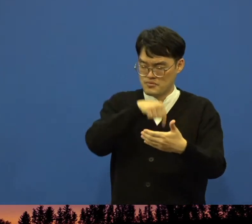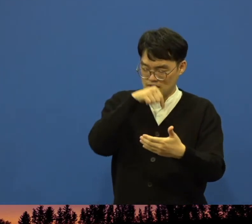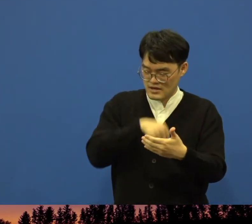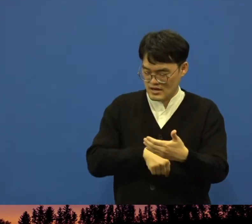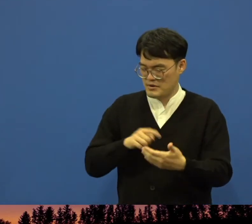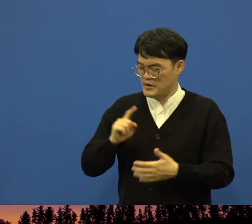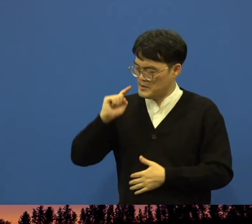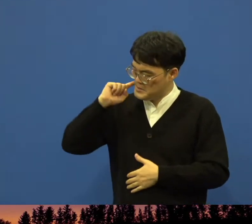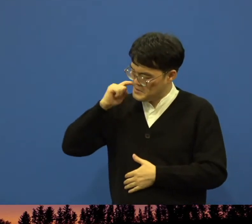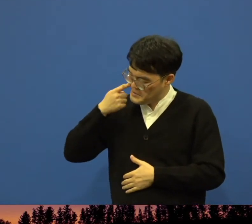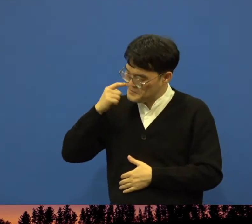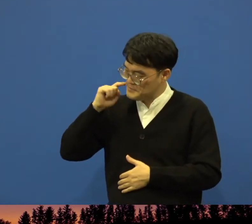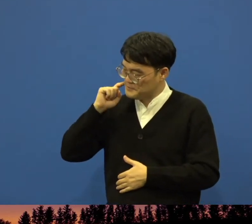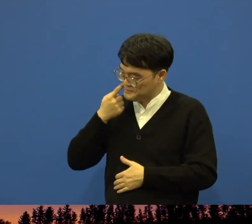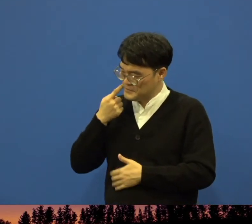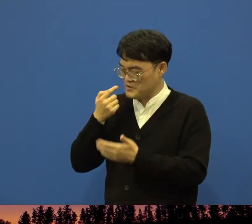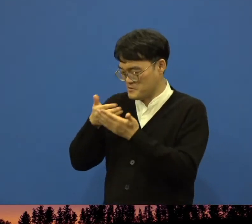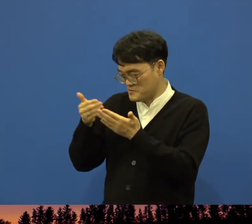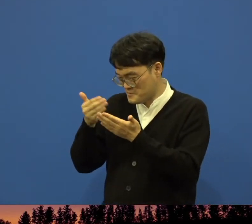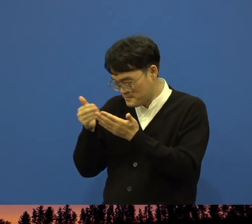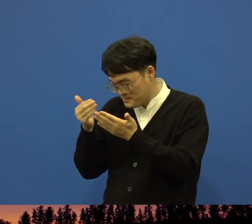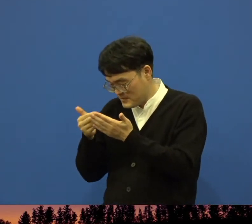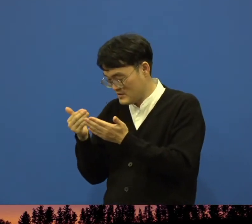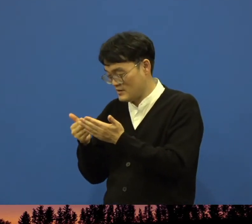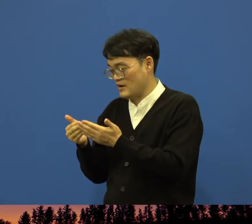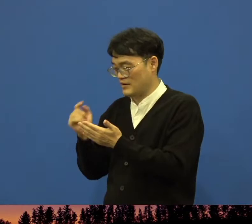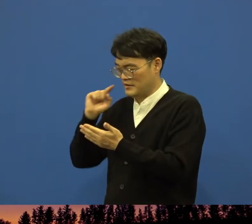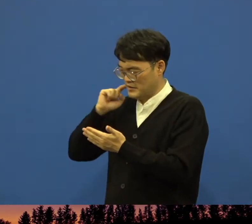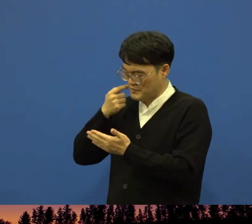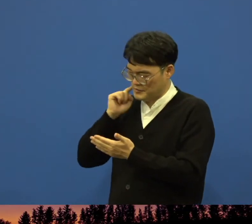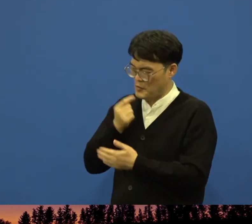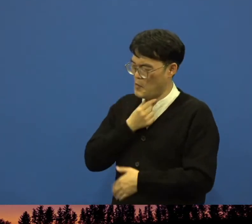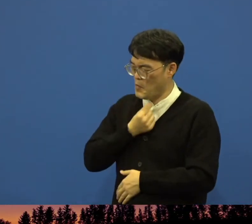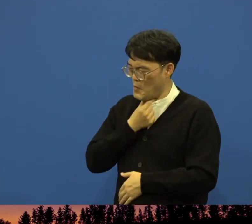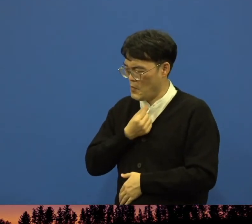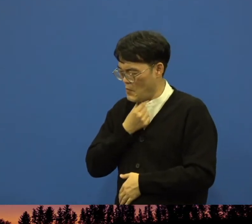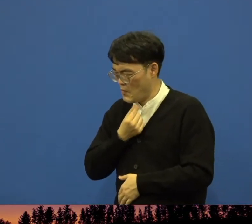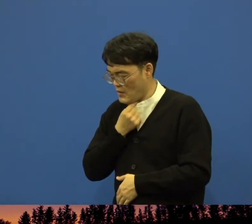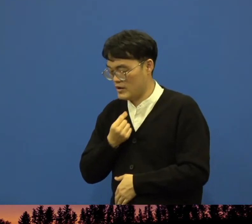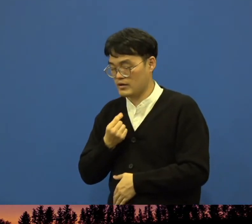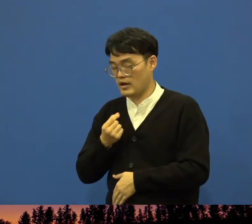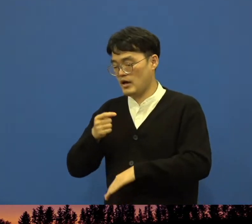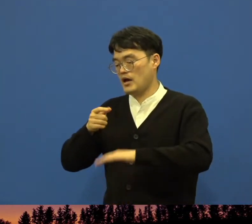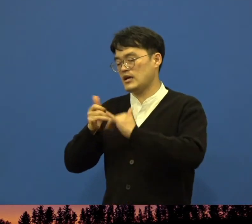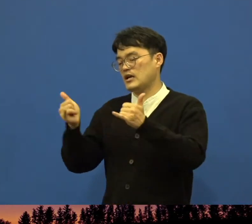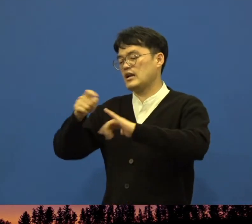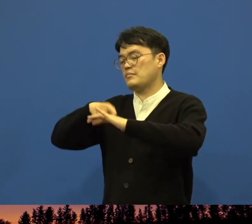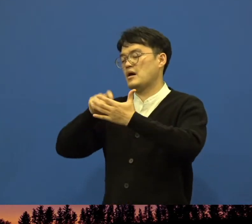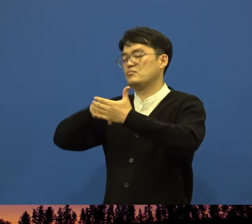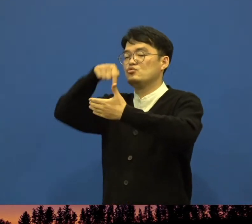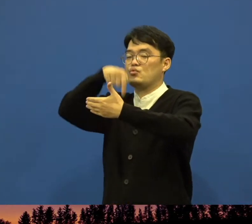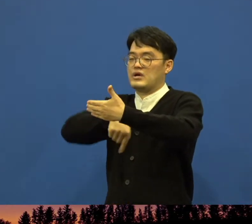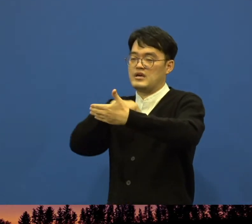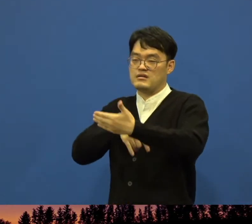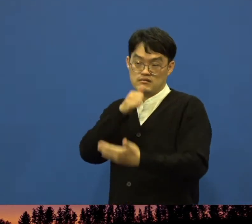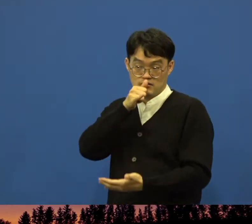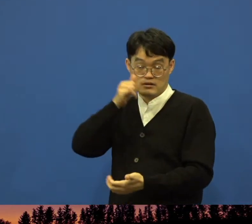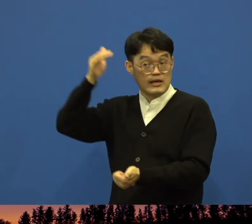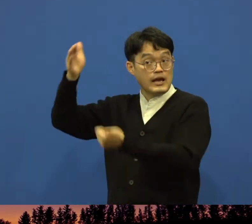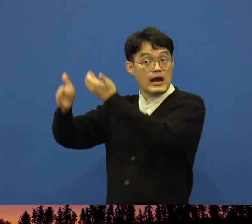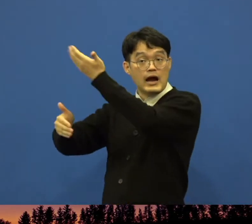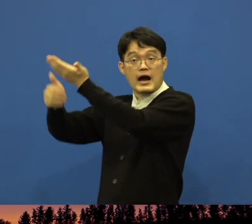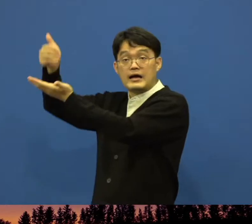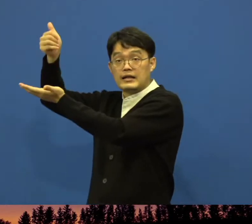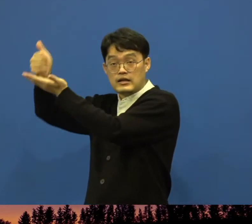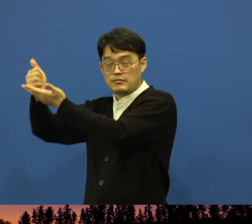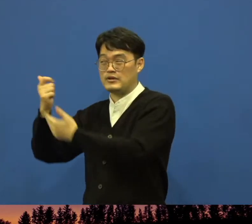미적인 발달을 하고자 하는 미학적인 요소가 있다는 거, 우리 안에 그런 욕망이 있다는 거. 하나님은 굉장히 미적인 감각이